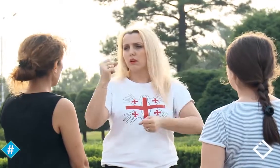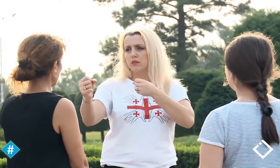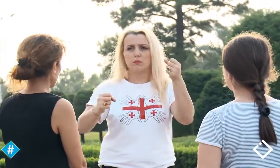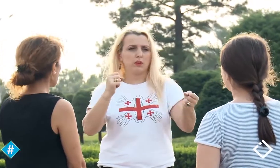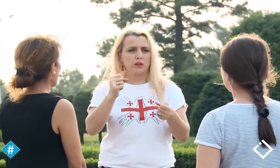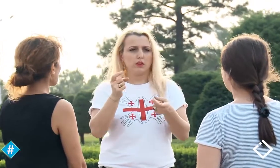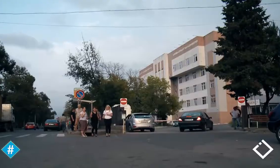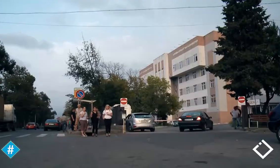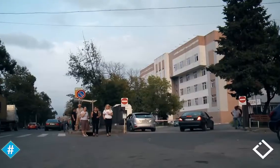იყოს თარჯიმანი.